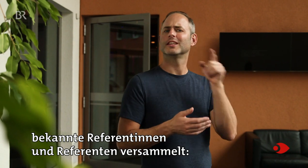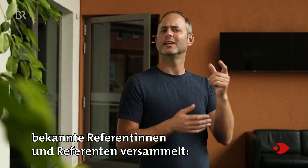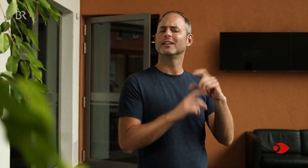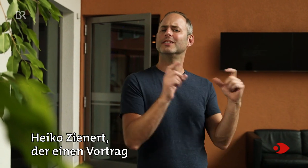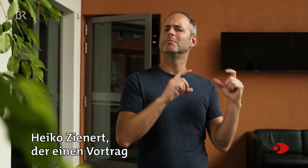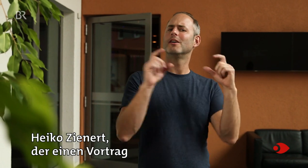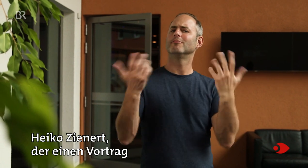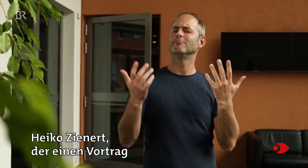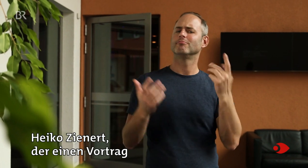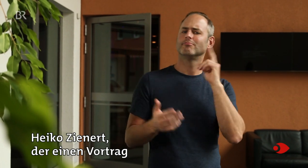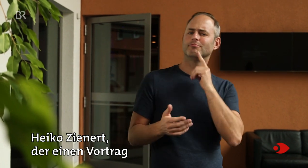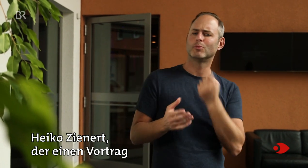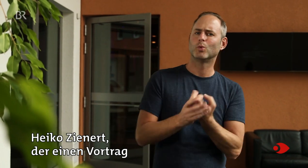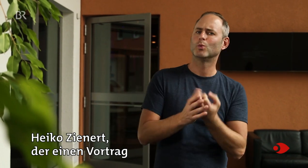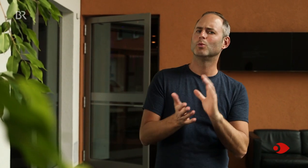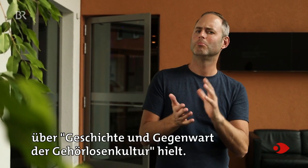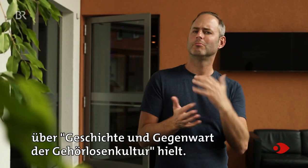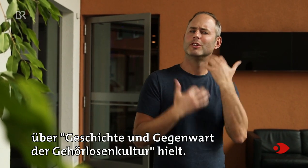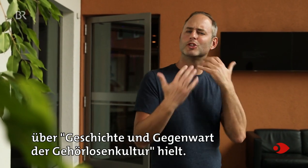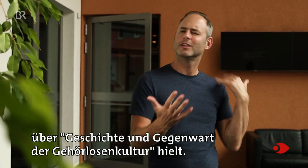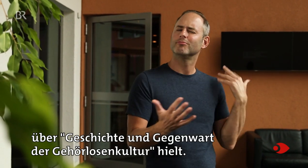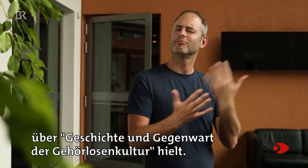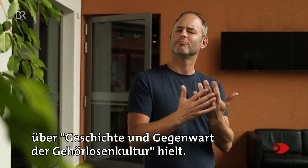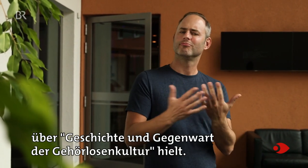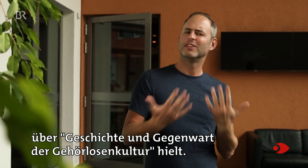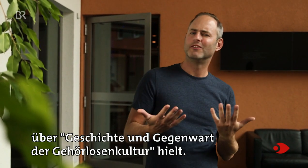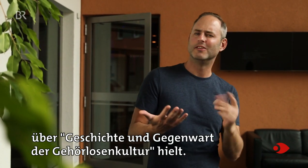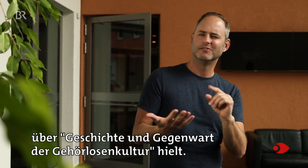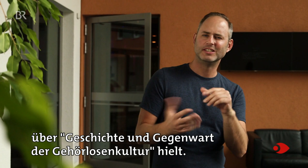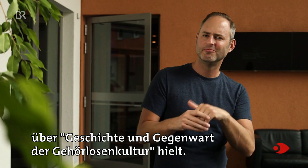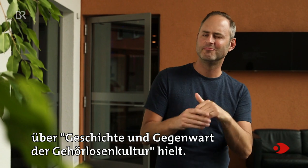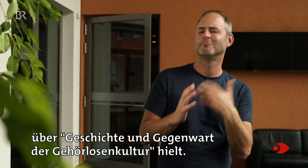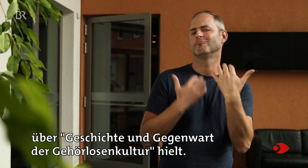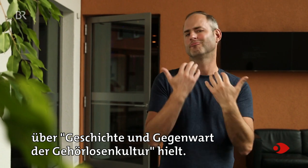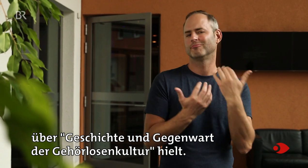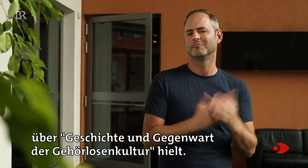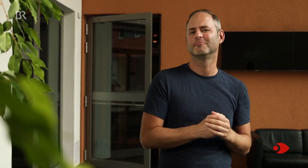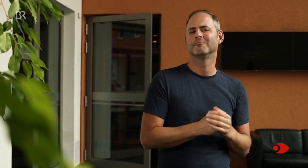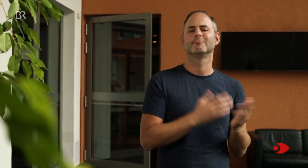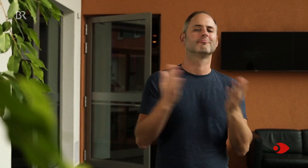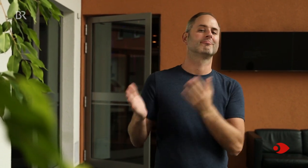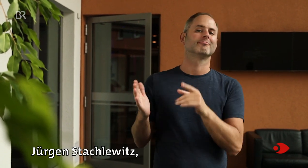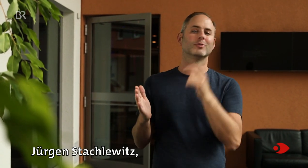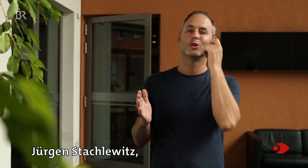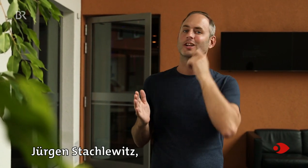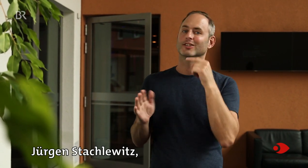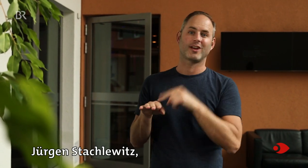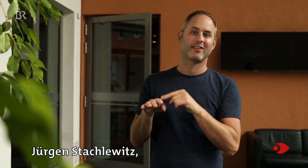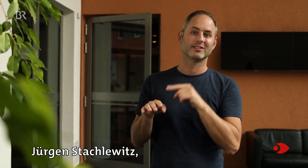Heiko Zinert, der einen Vortrag über Geschichte und Gegenwart der Gehörlosenkultur hielt. Jürgen Stachlewitz,